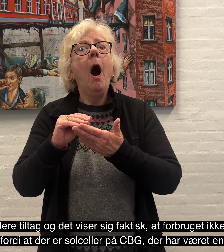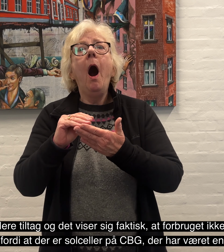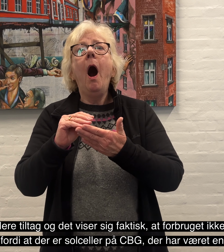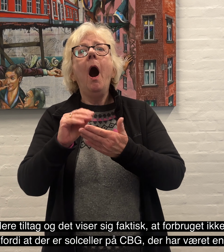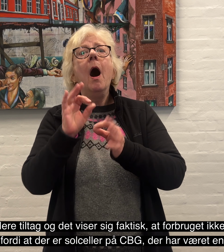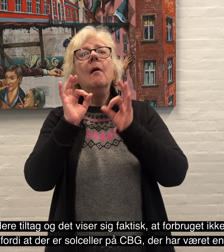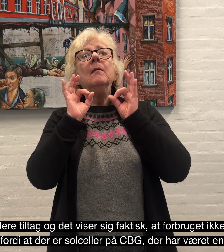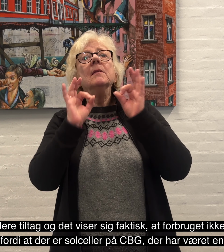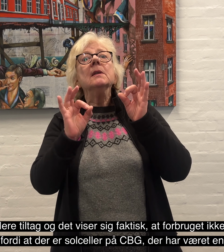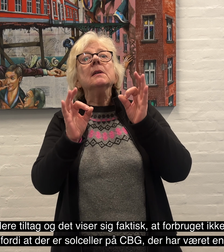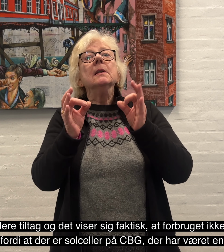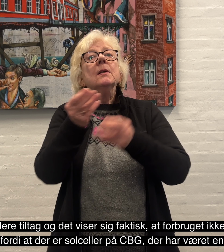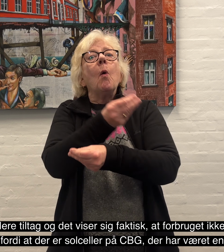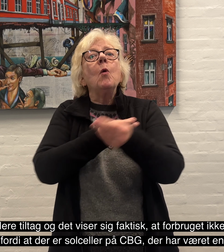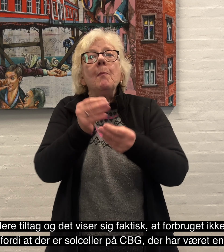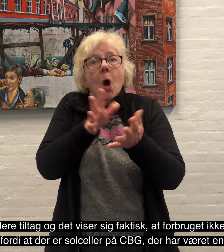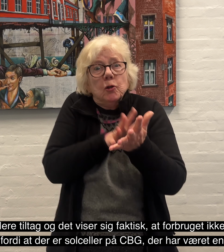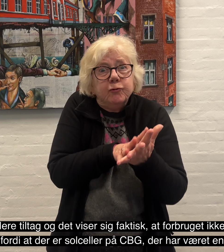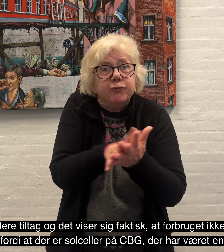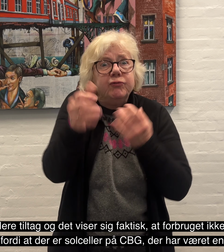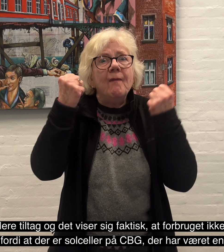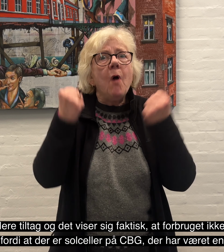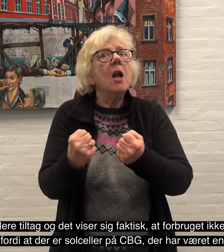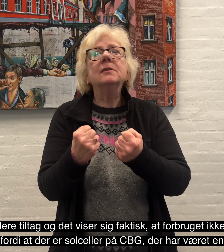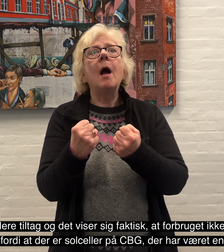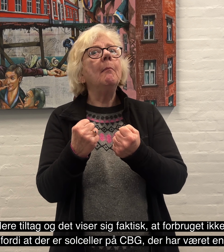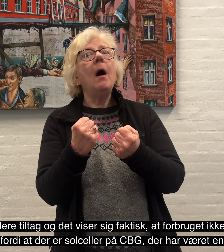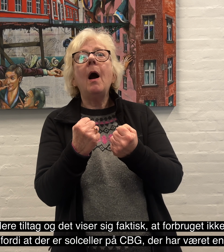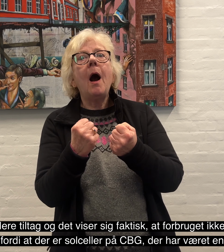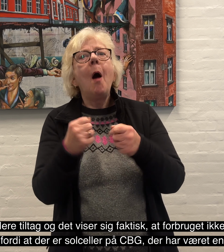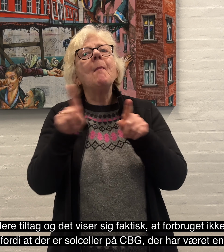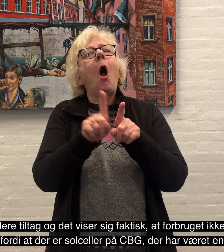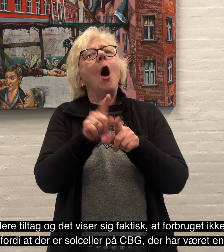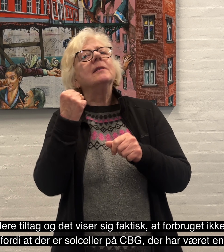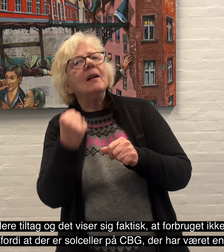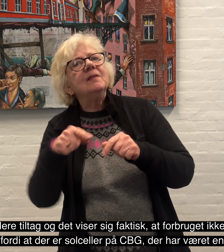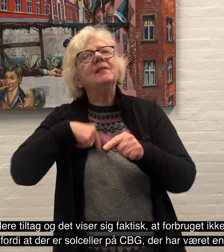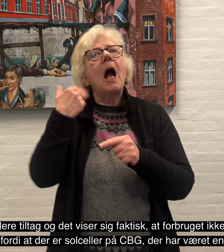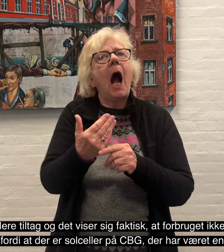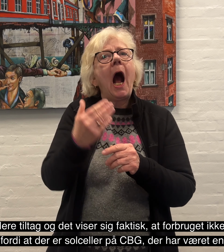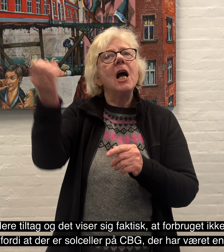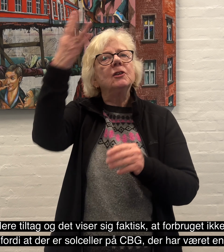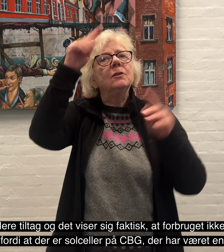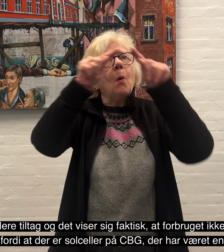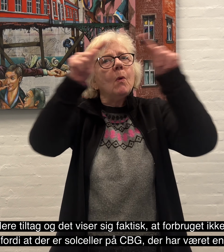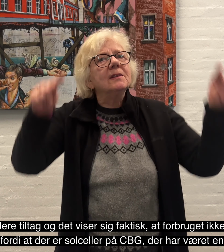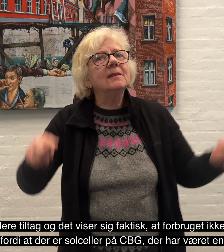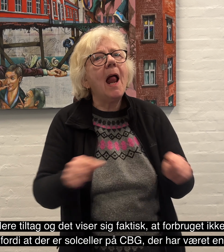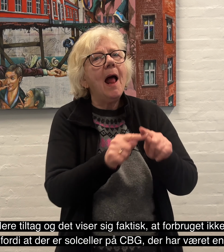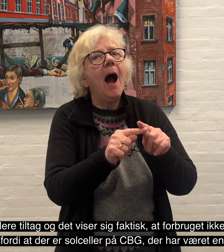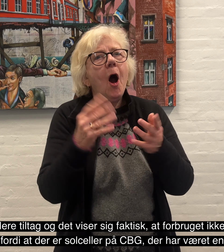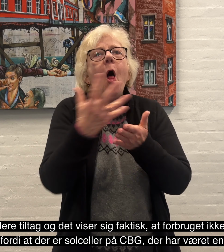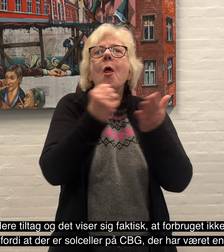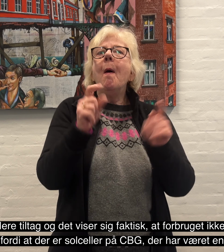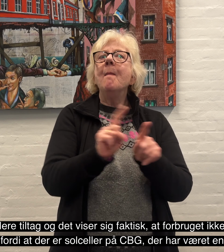det viser sig faktisk, at forbruget ikke har været så voldsomt. Også fordi, at der er solcellerne på